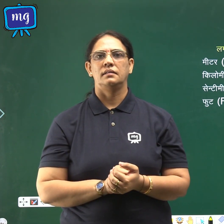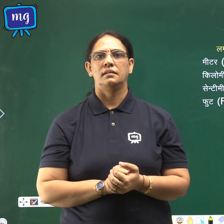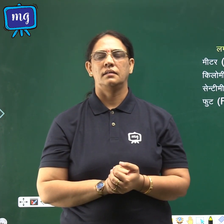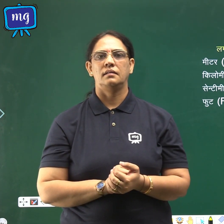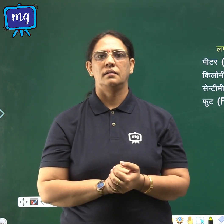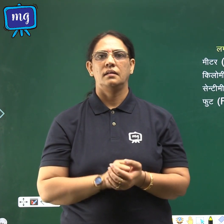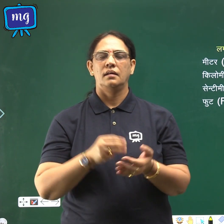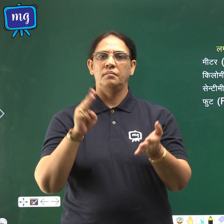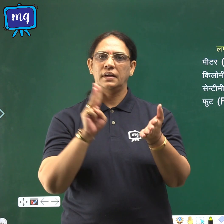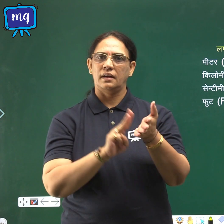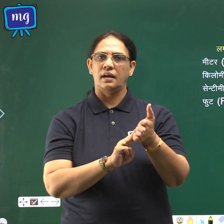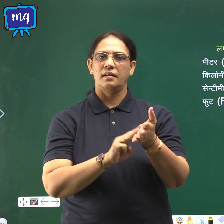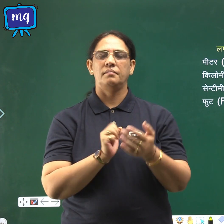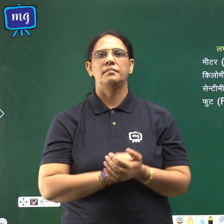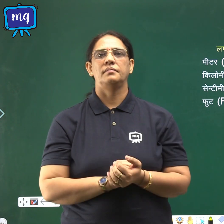मीटर एम,